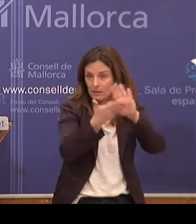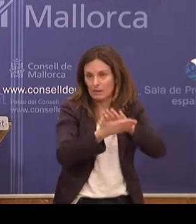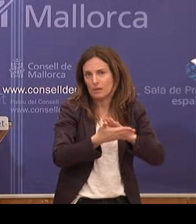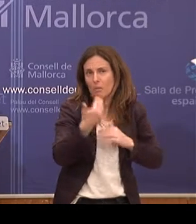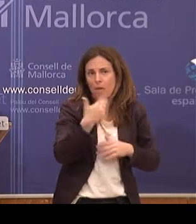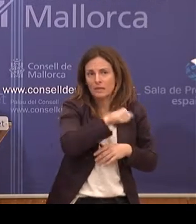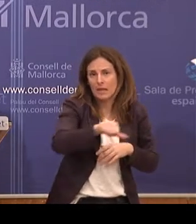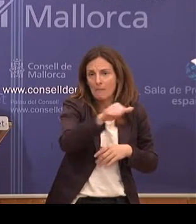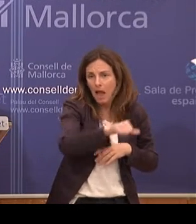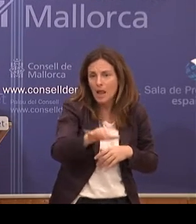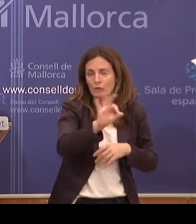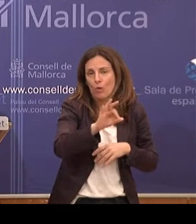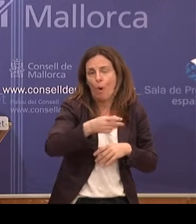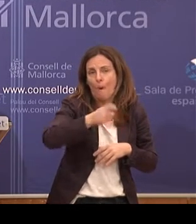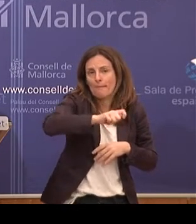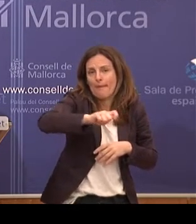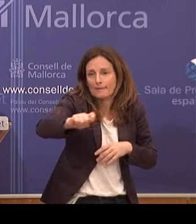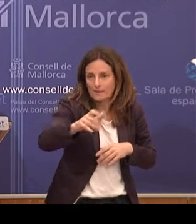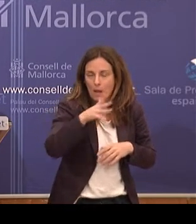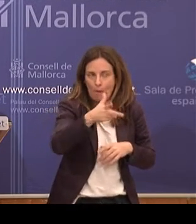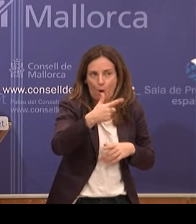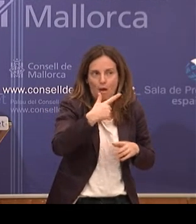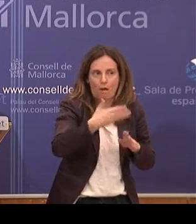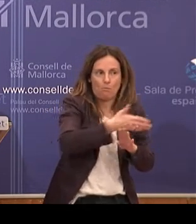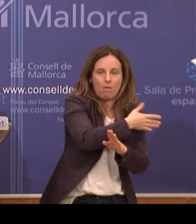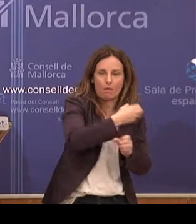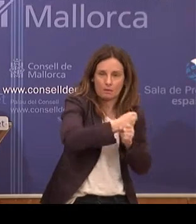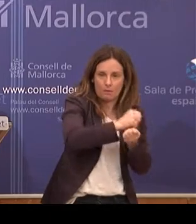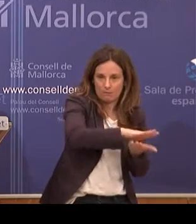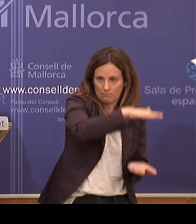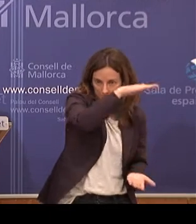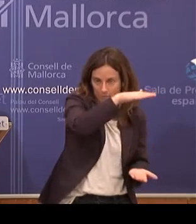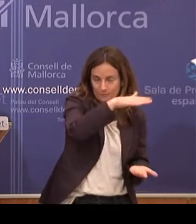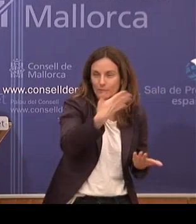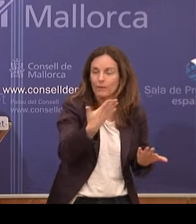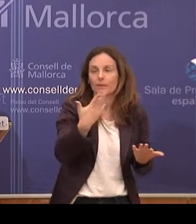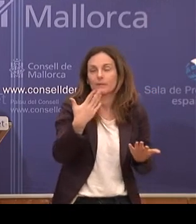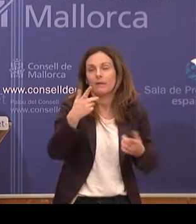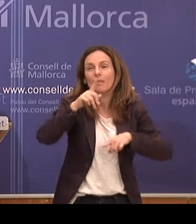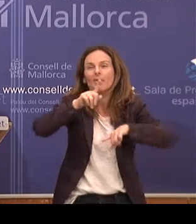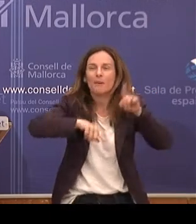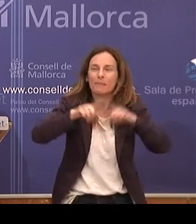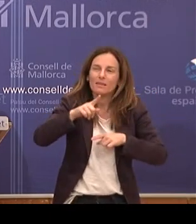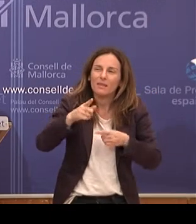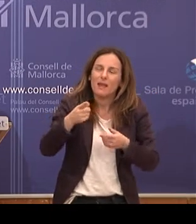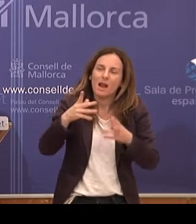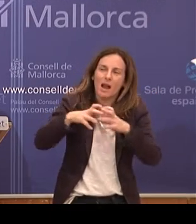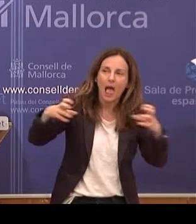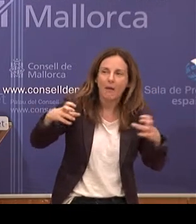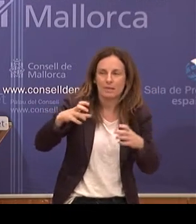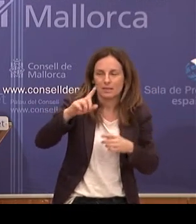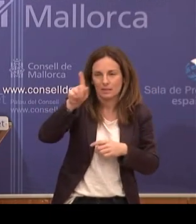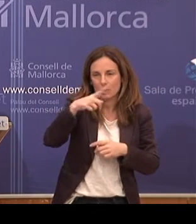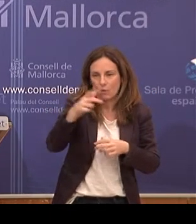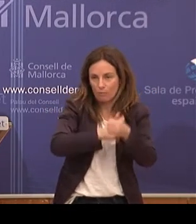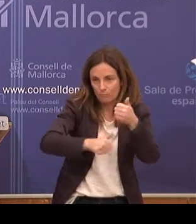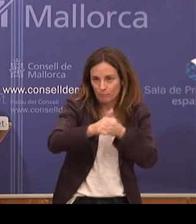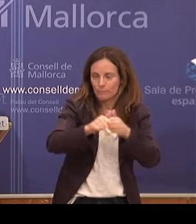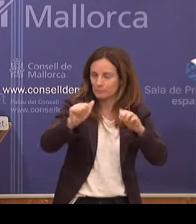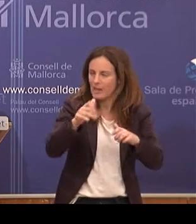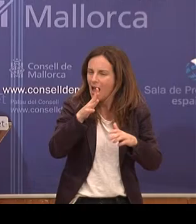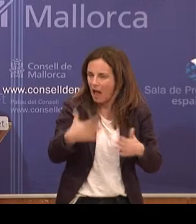Després, un altre tema important a comentar és un protocol d'actuació urgent